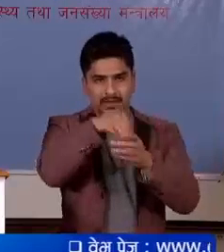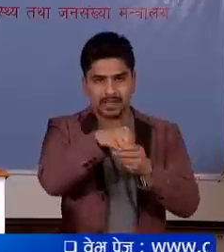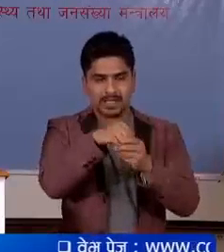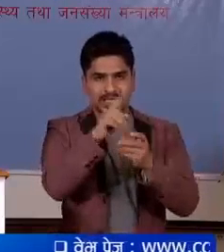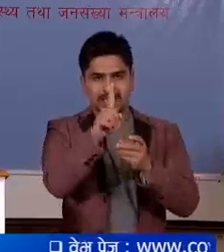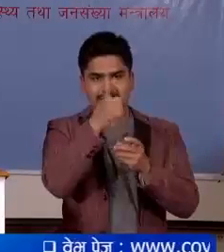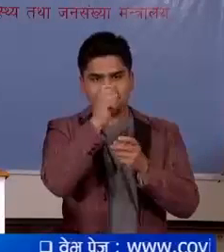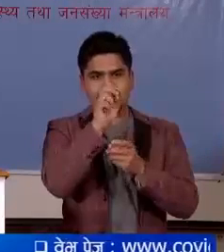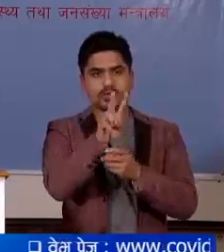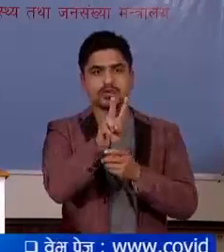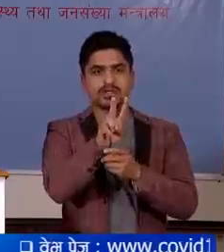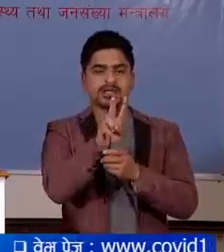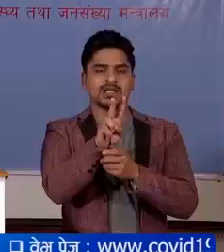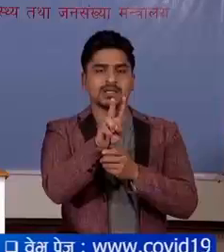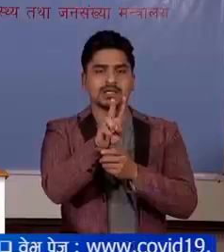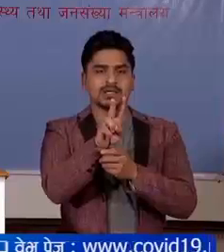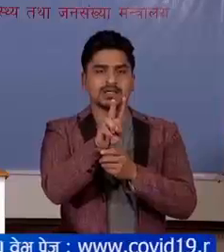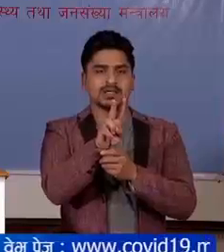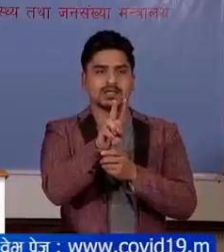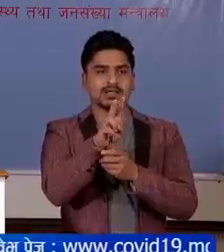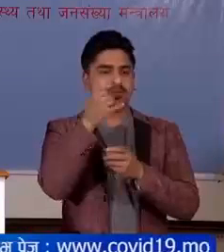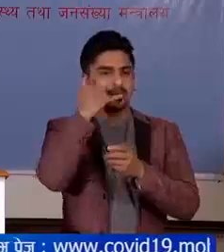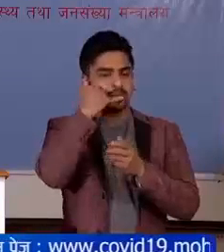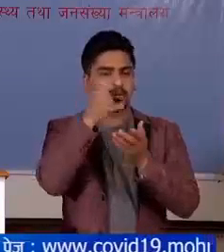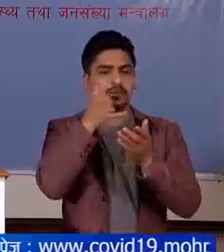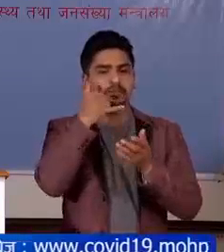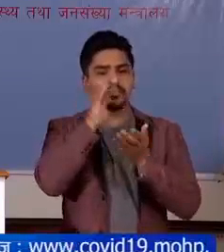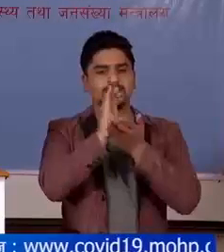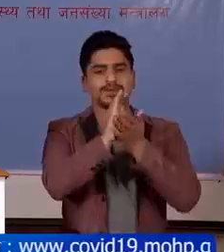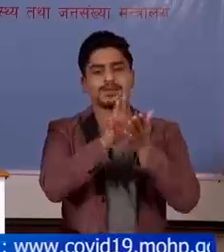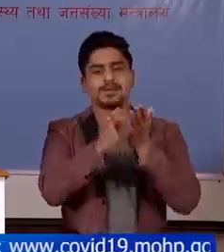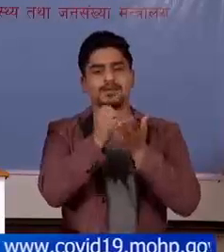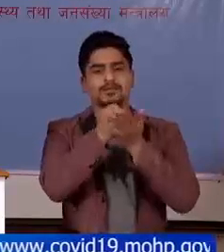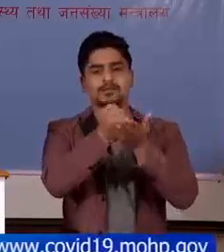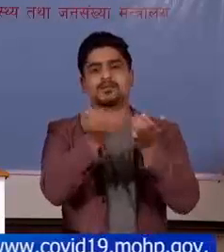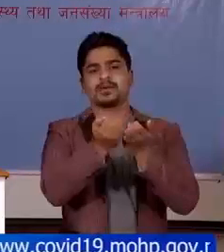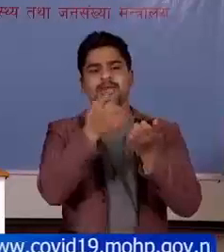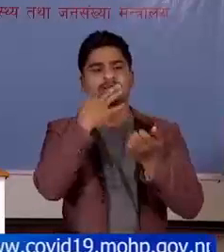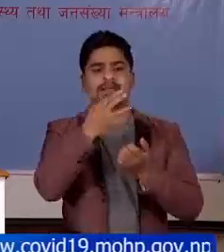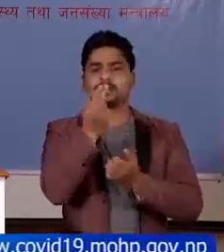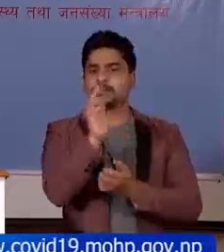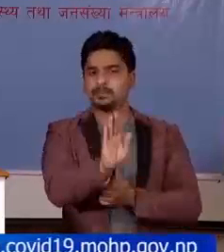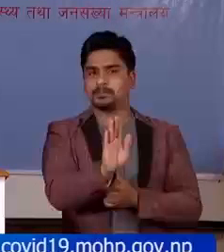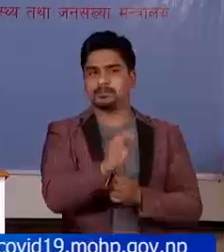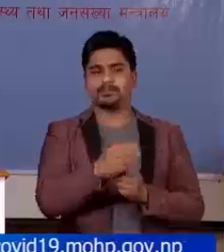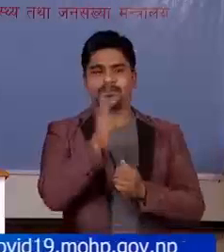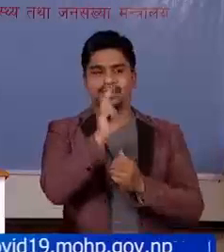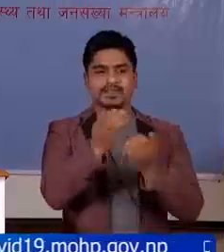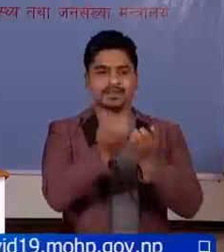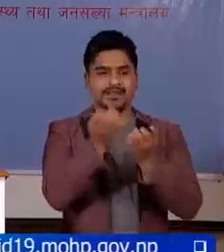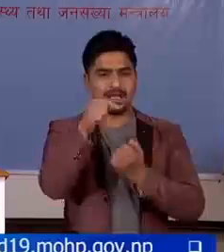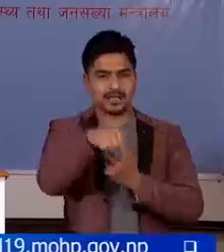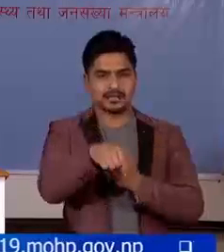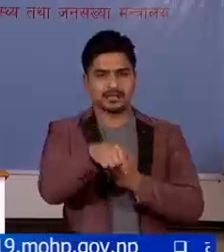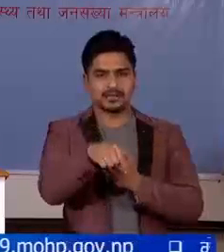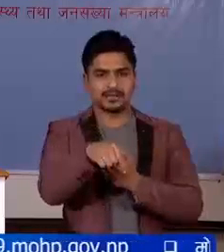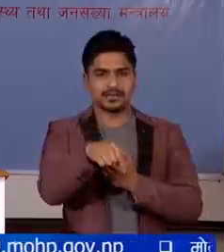102 को टेलीफोन सेवा मार्फत सेवा दिने नेने भयको छा। तेसी गरी आज